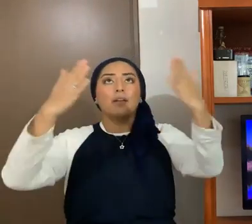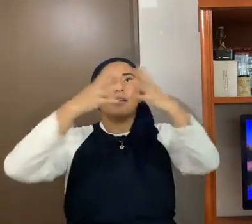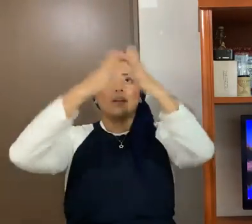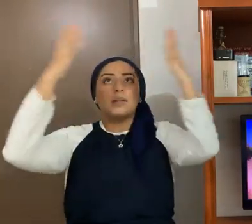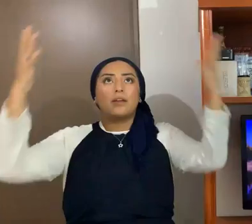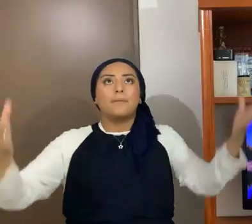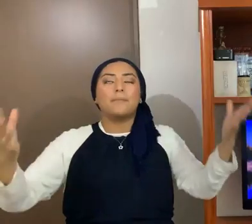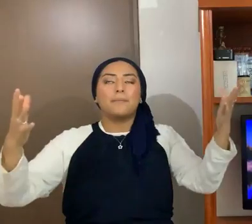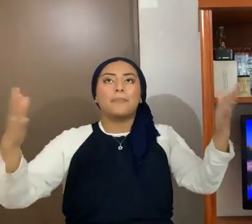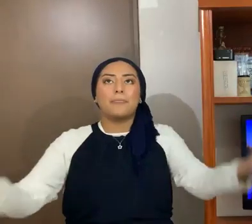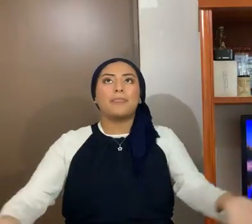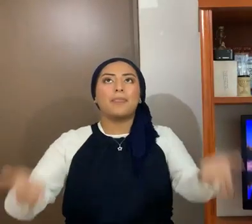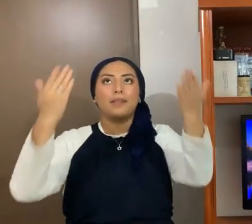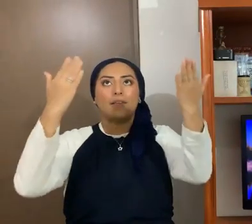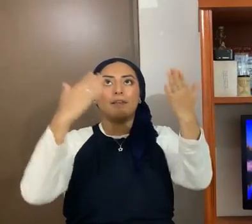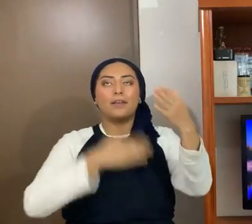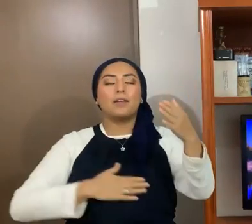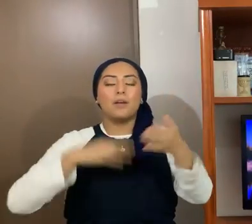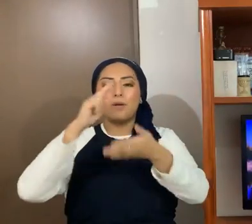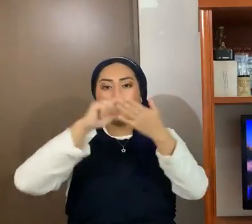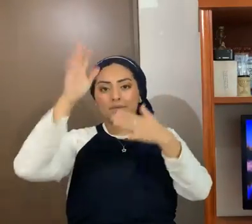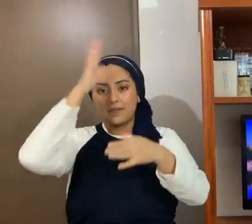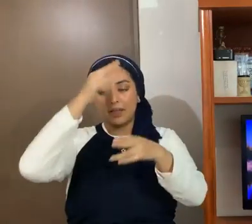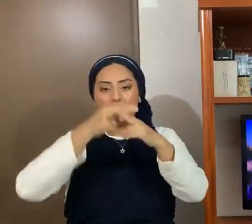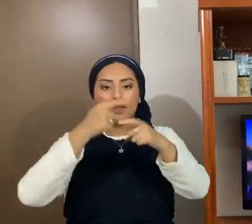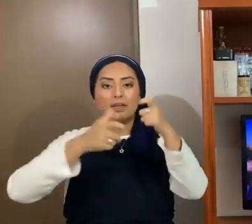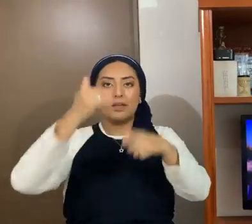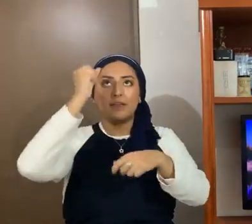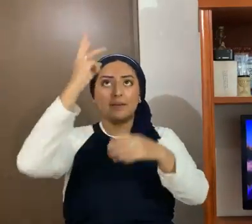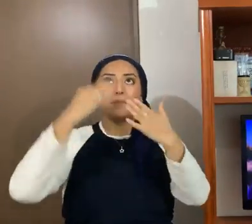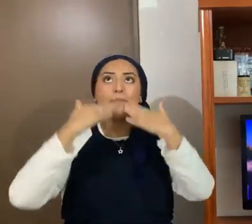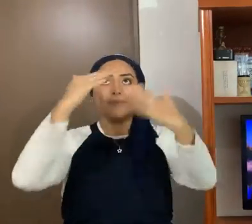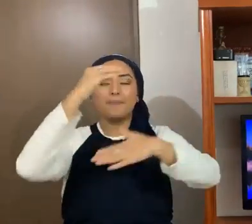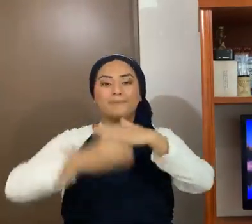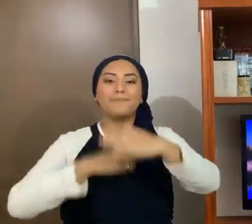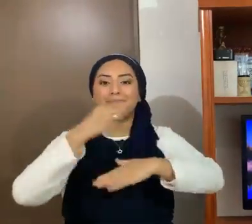exaltación. Recíbela, por favor, en el nombre de nuestro Adón Yahshua Mashiach. Amén. Veo